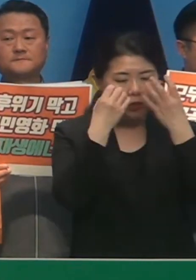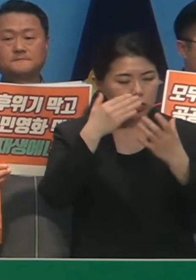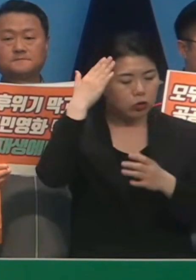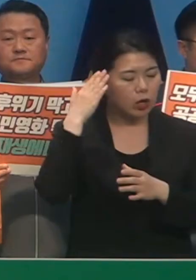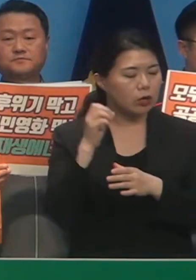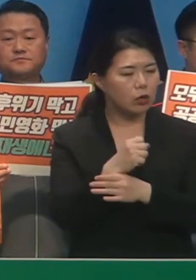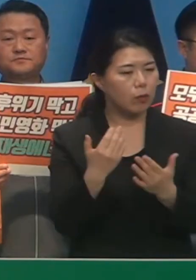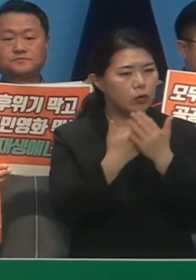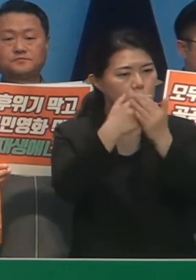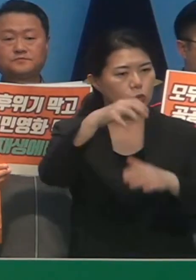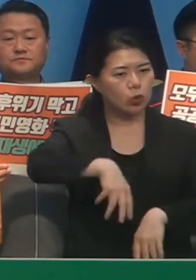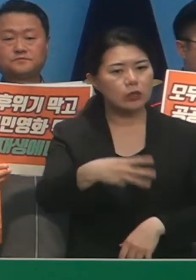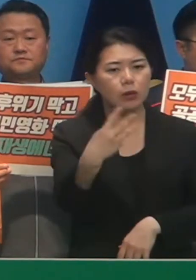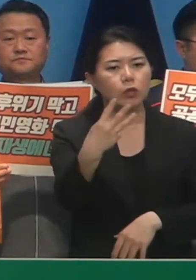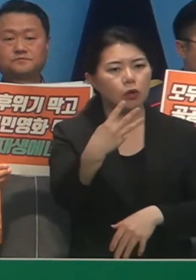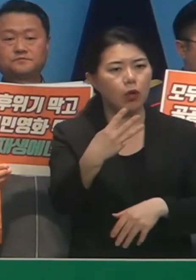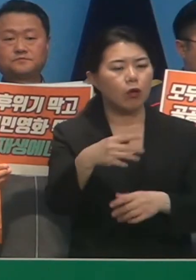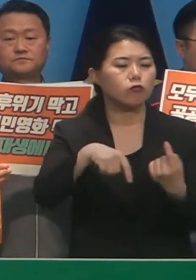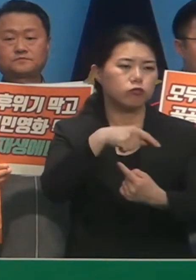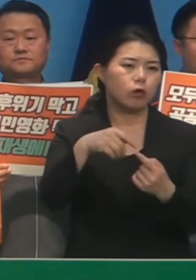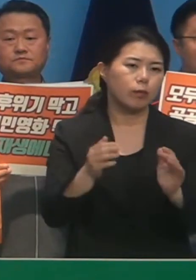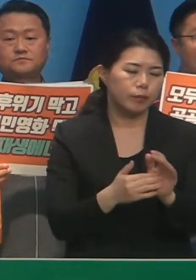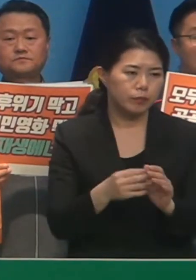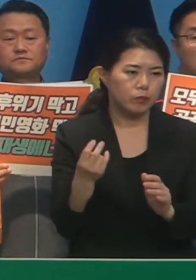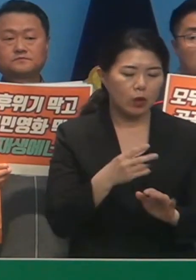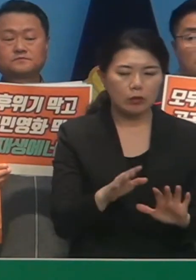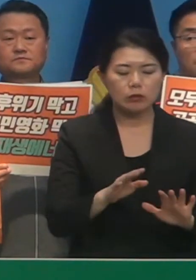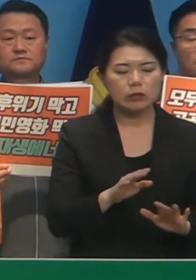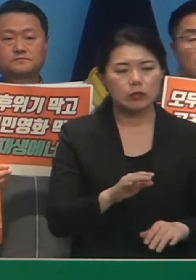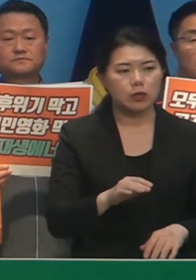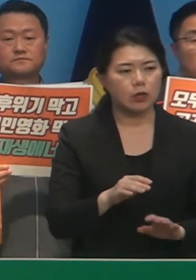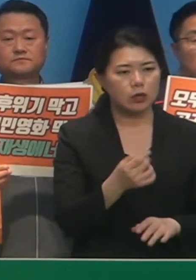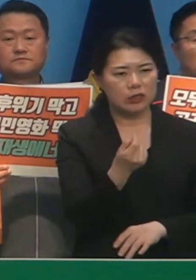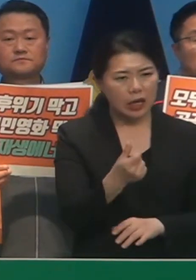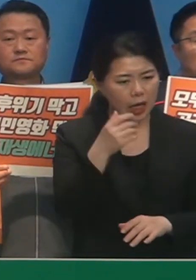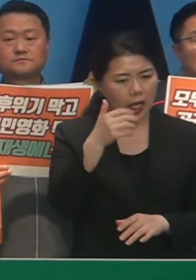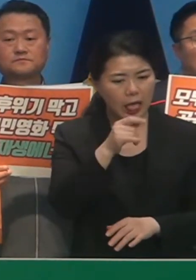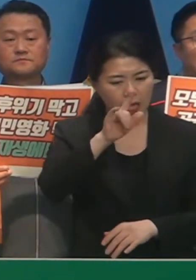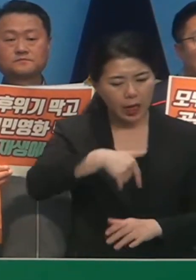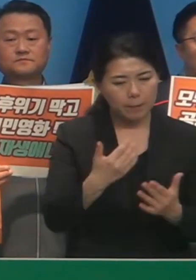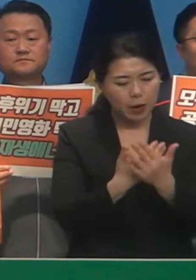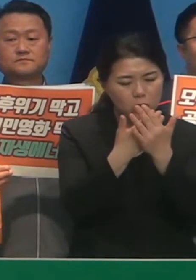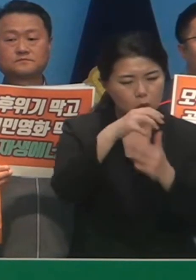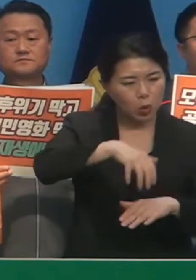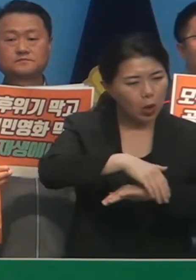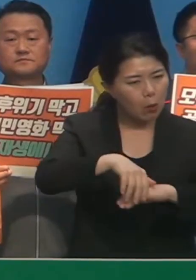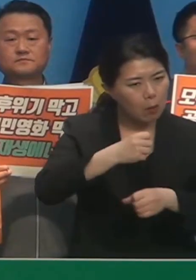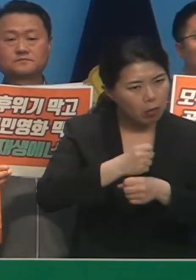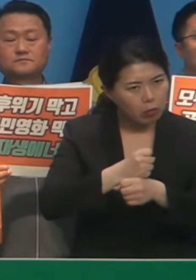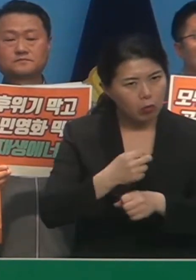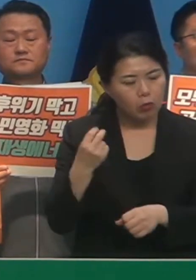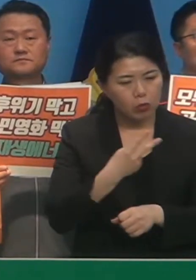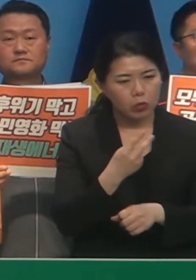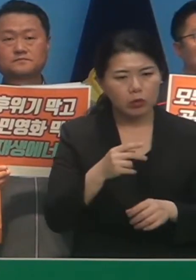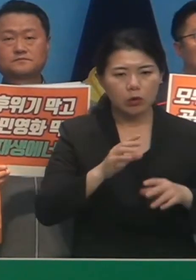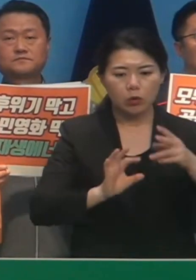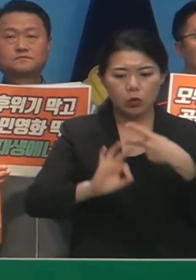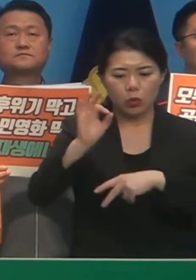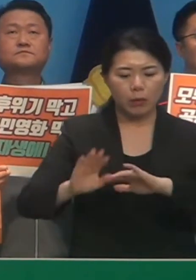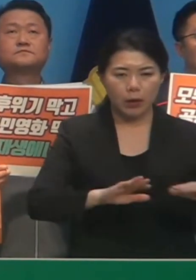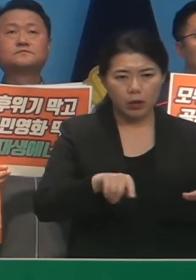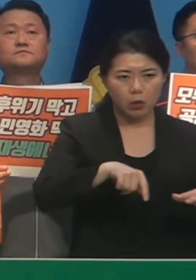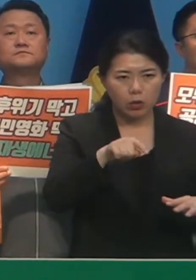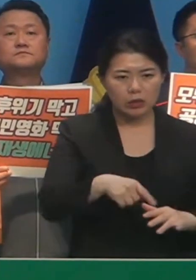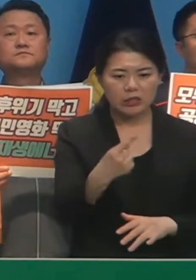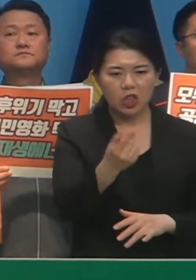석탄화력 발전소를 가동했고 실용화되지도 않은 소형 핵발전소 계획을 세우고 심지어 동해바다에는 1,000억